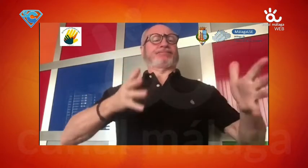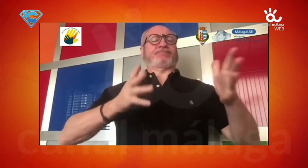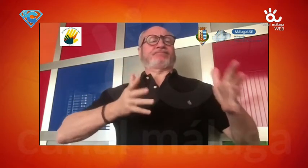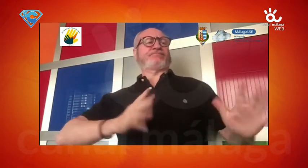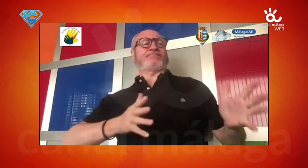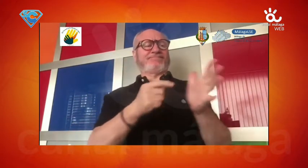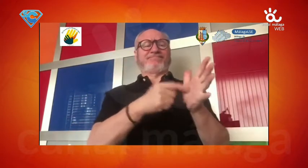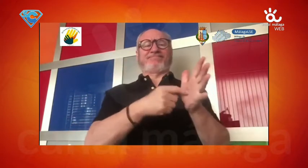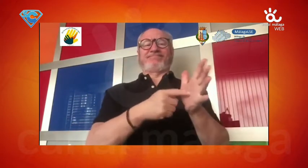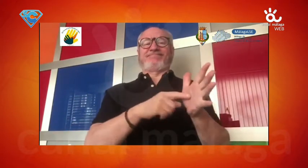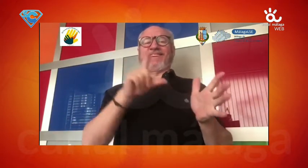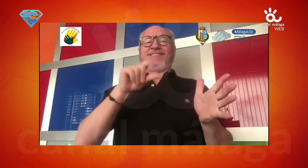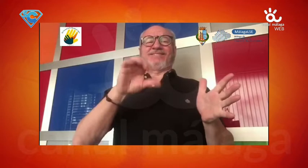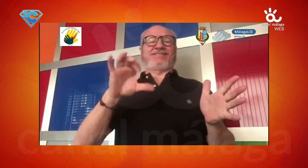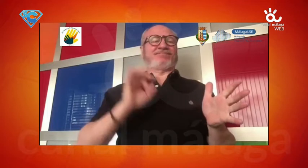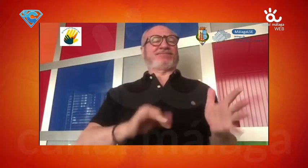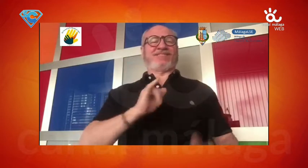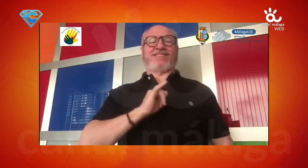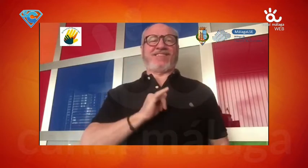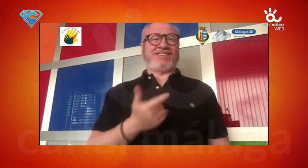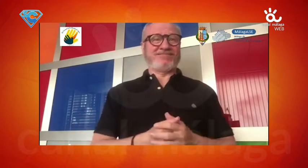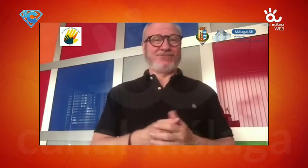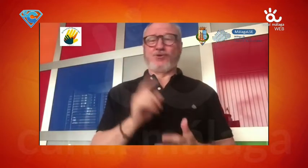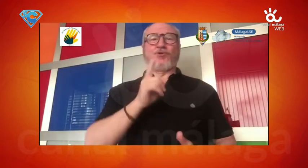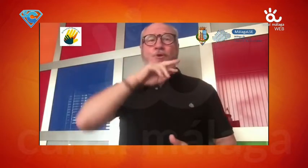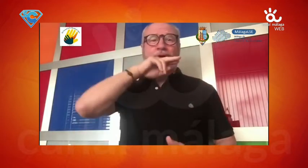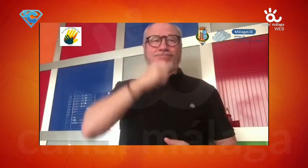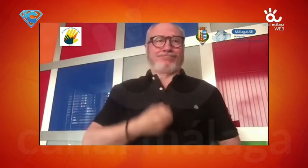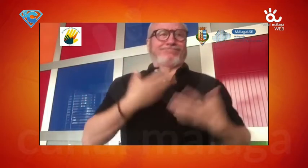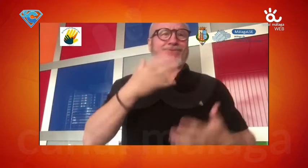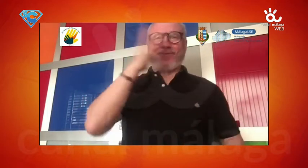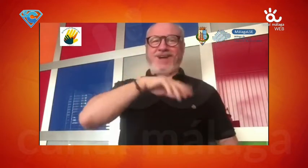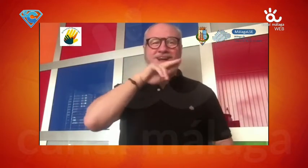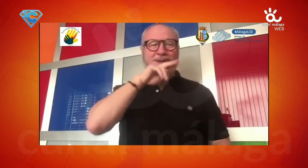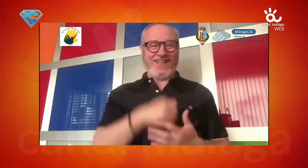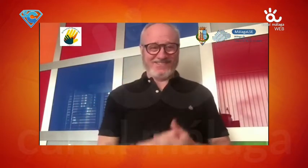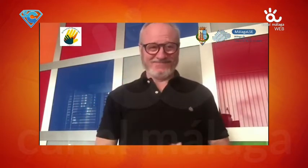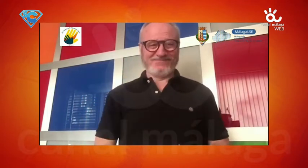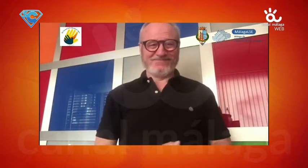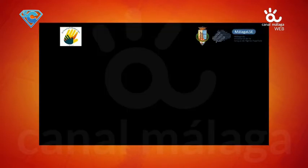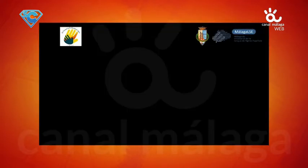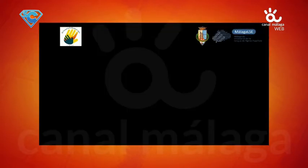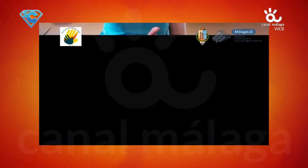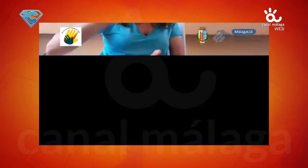manos. Es nuestra identidad la lengua de signos, ya que no lo podemos hacer oralmente.